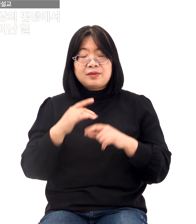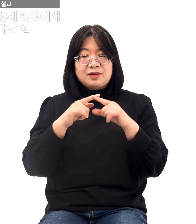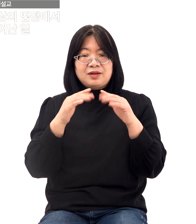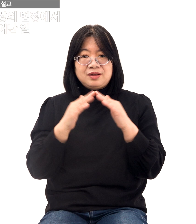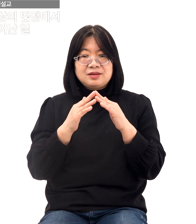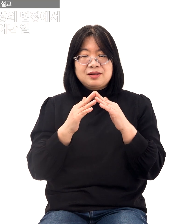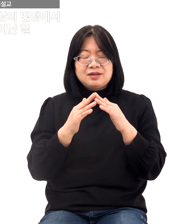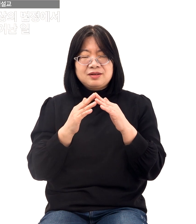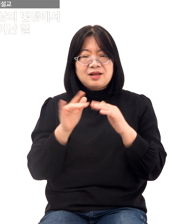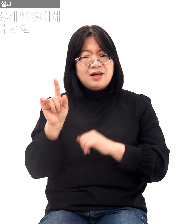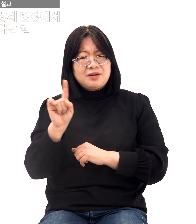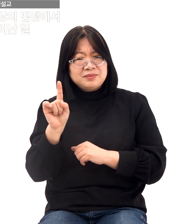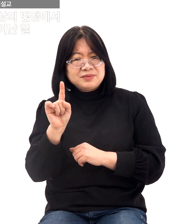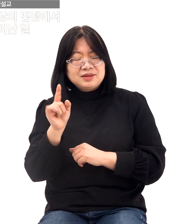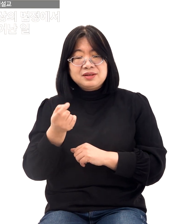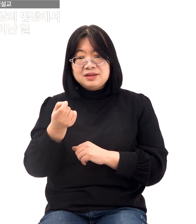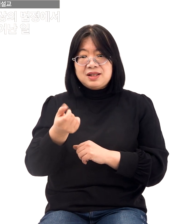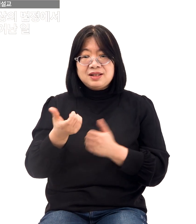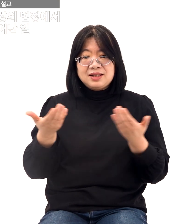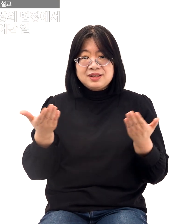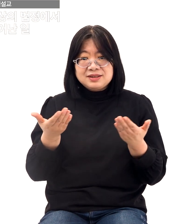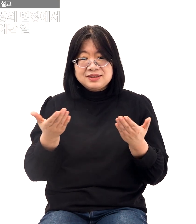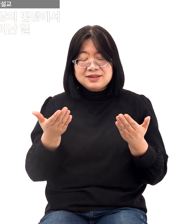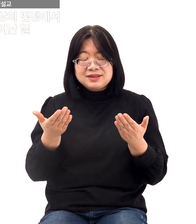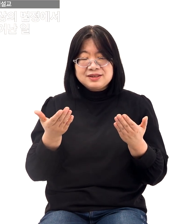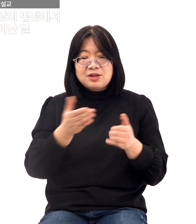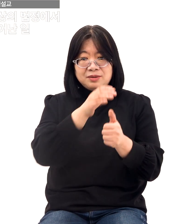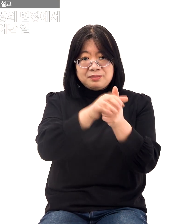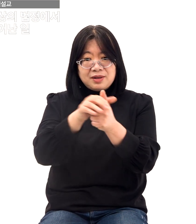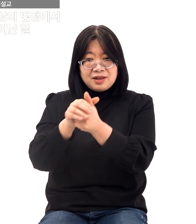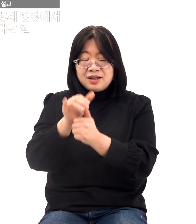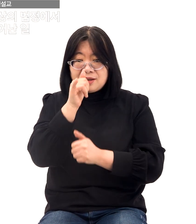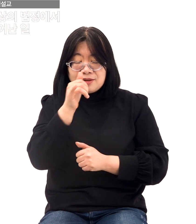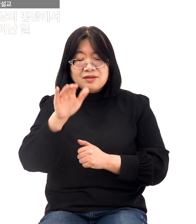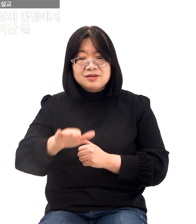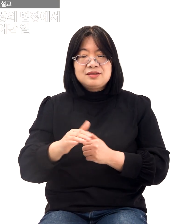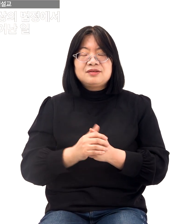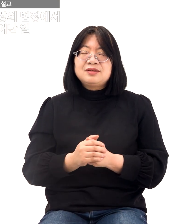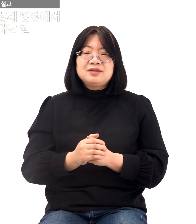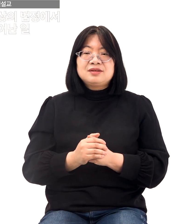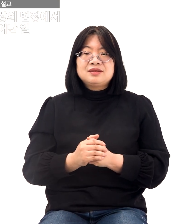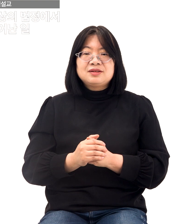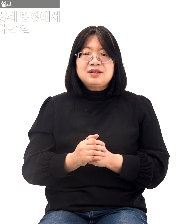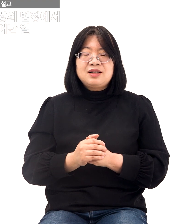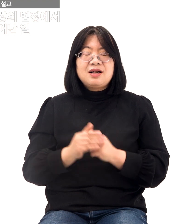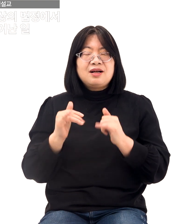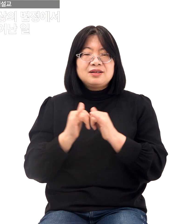교회에서 아무리 사소한 직분을 드려도 그것이